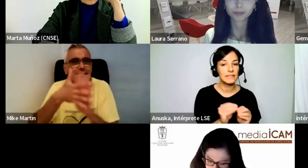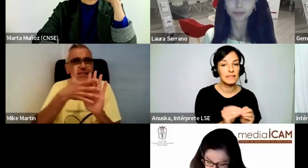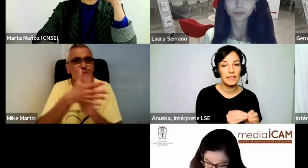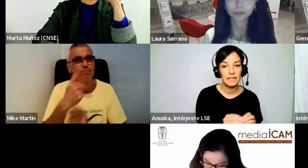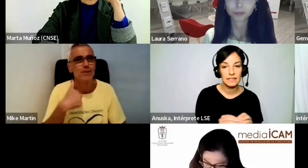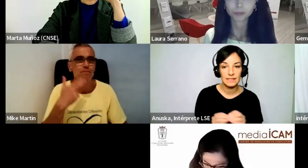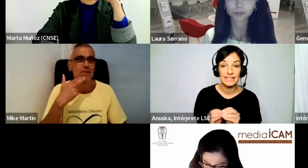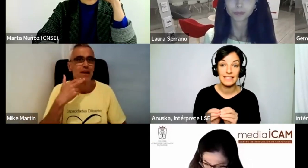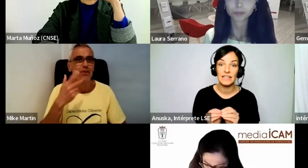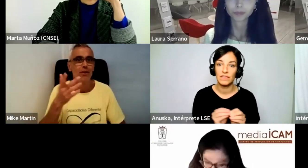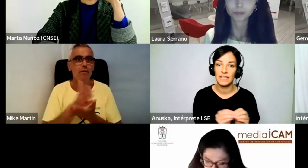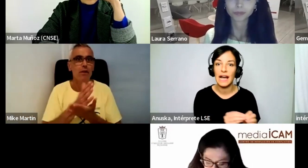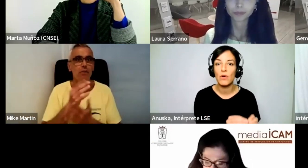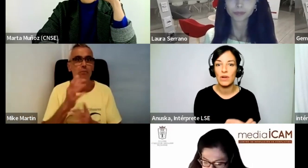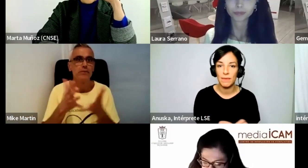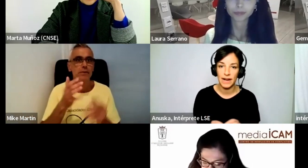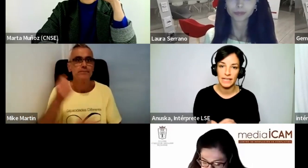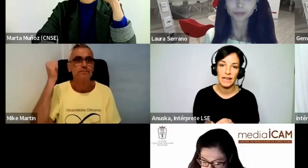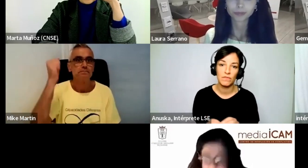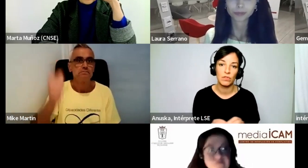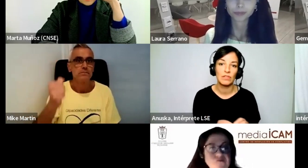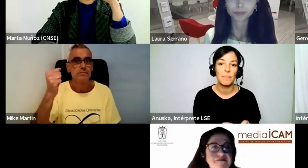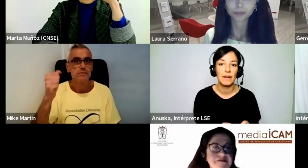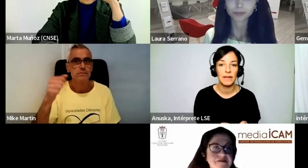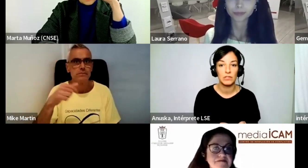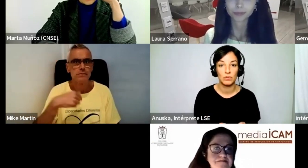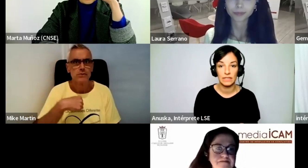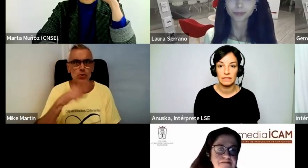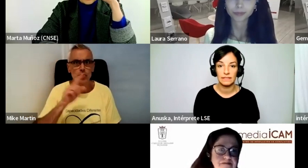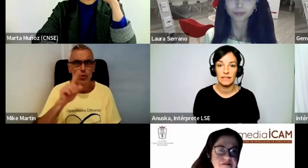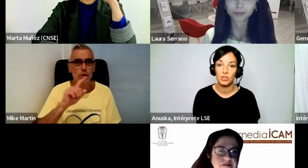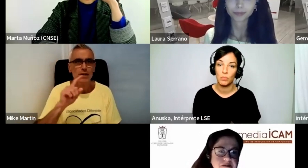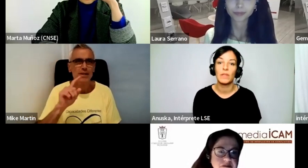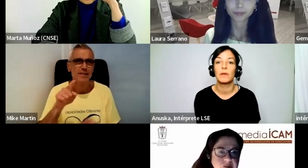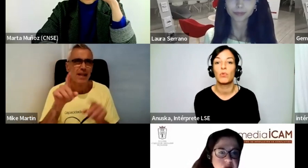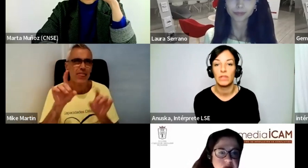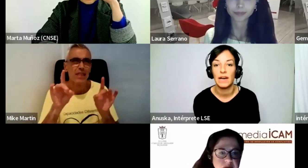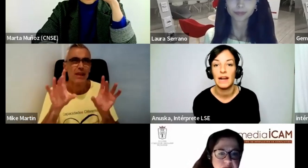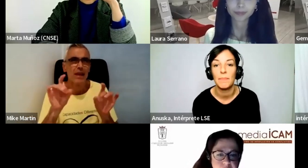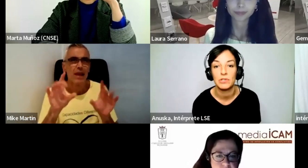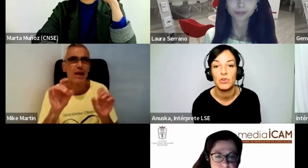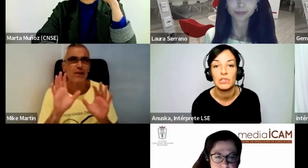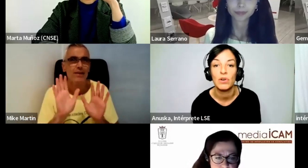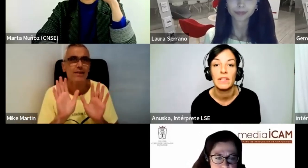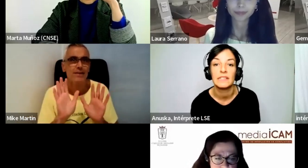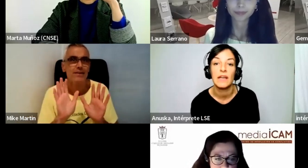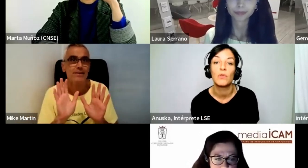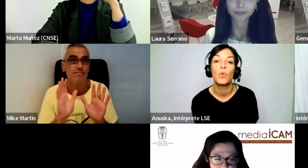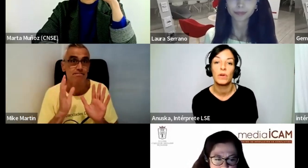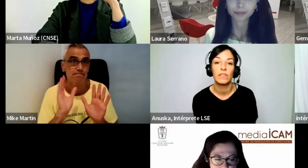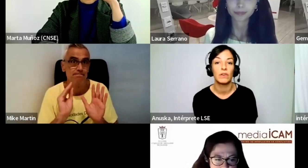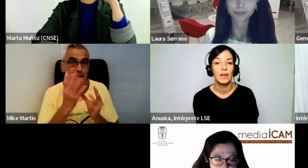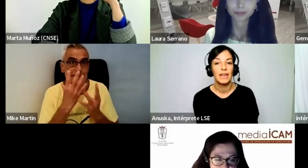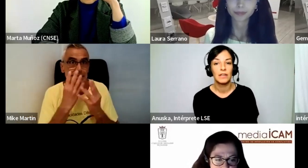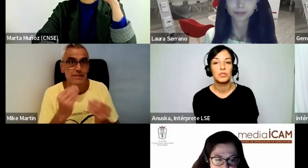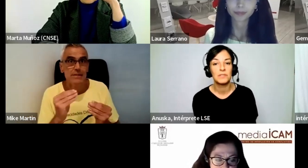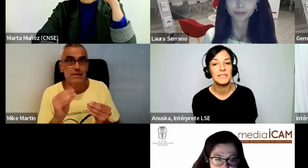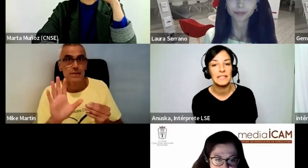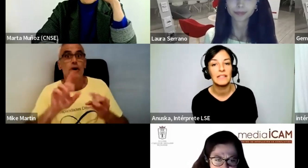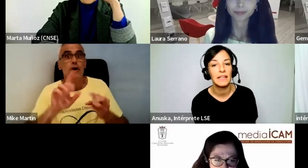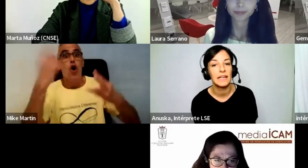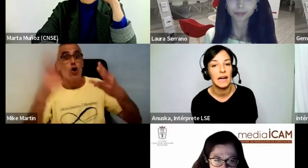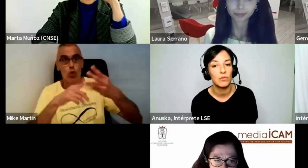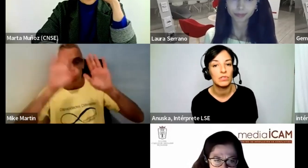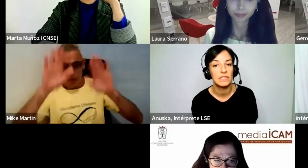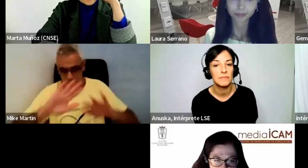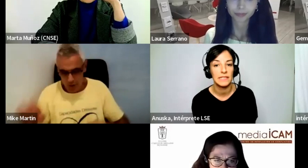muchos matices de significado que varían en función de la palabra que se utilicen y esto puede perjudicar a la persona sorda que está en un juicio. Creo que es